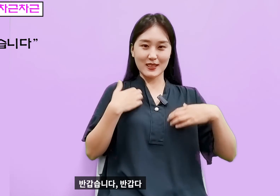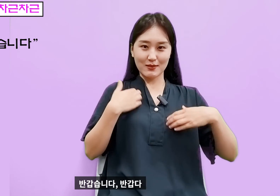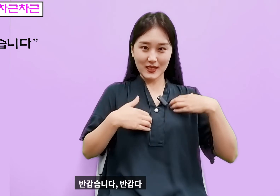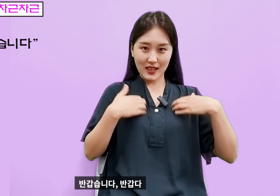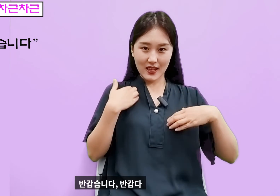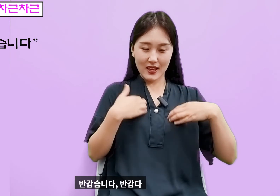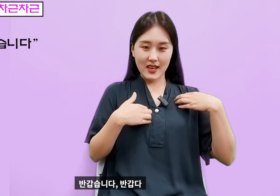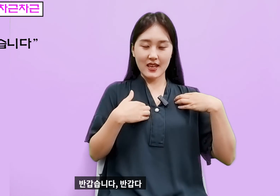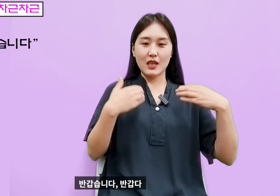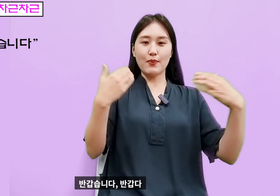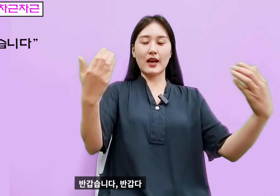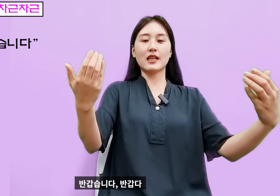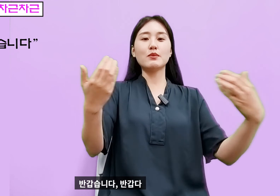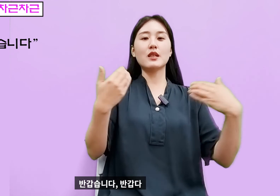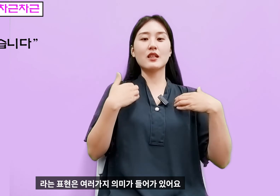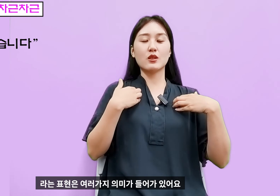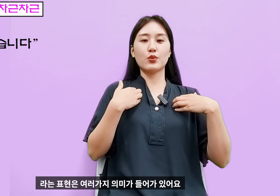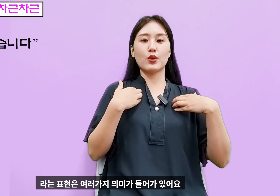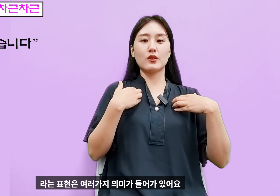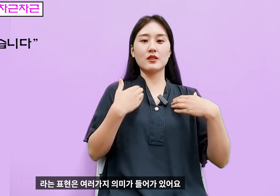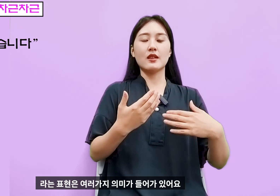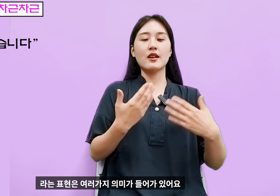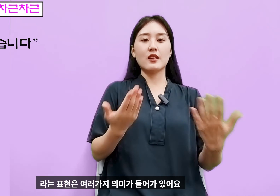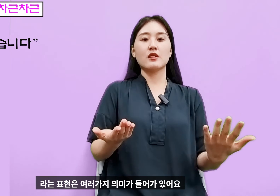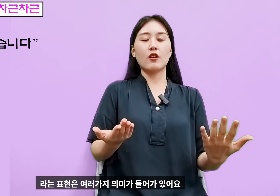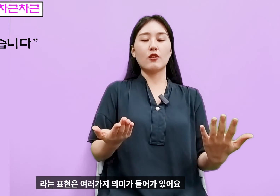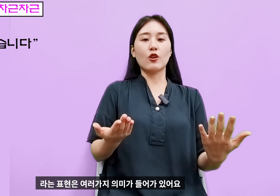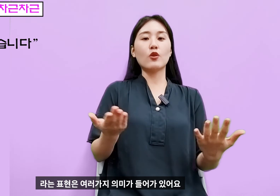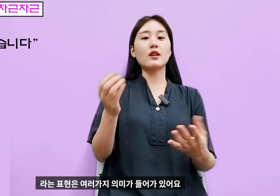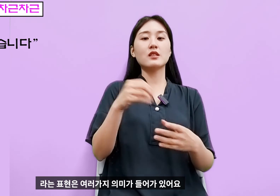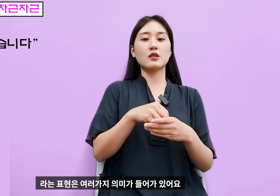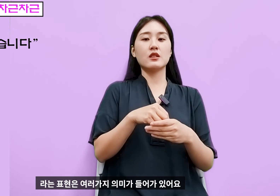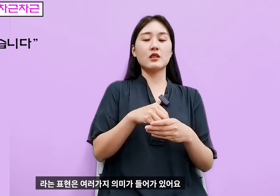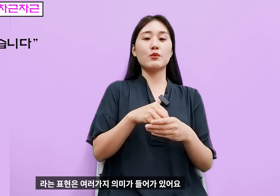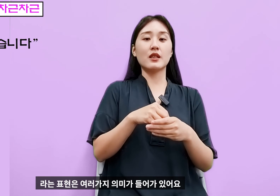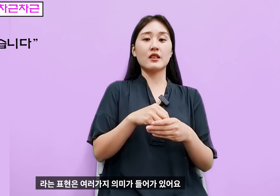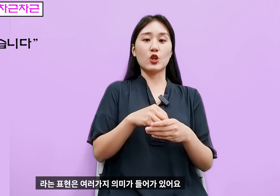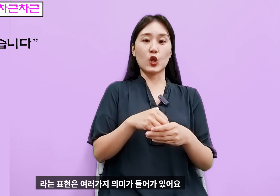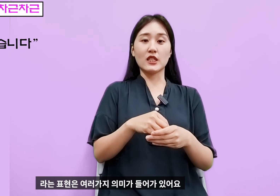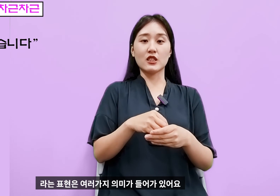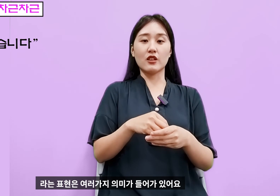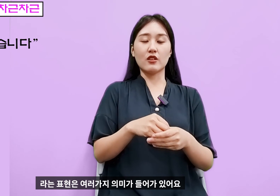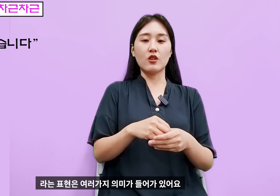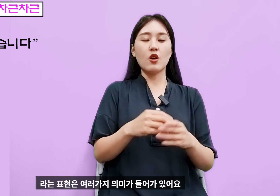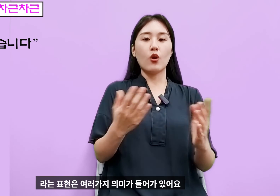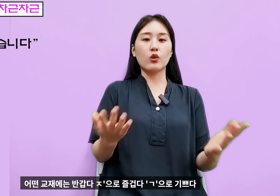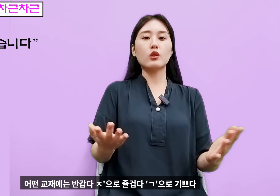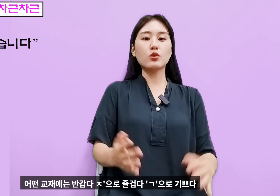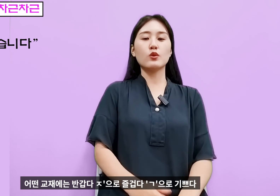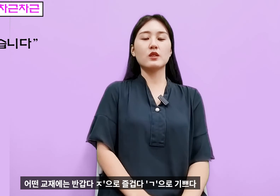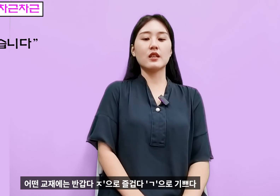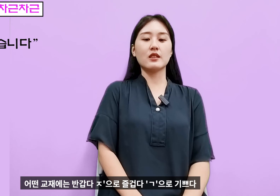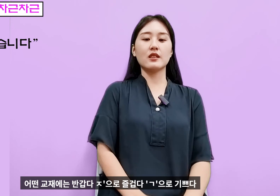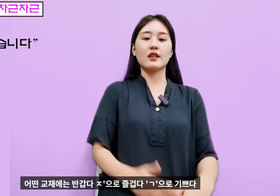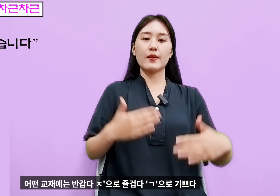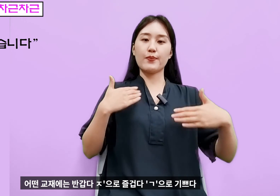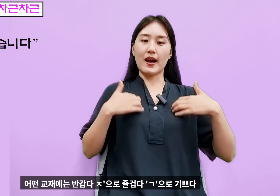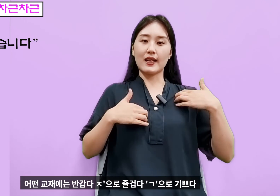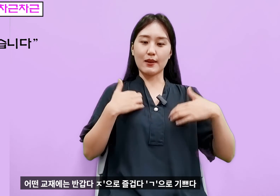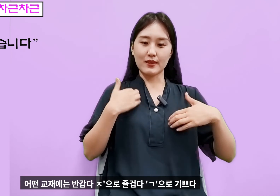반갑습니다. 이 반갑다라는 표현은 여러 가지 의미가 들어가 있어요. 어떤 교재에는 반갑다,